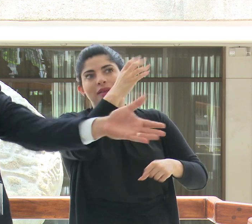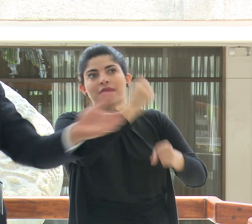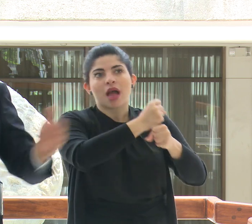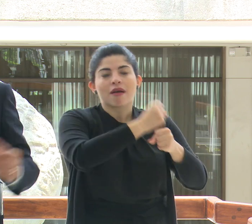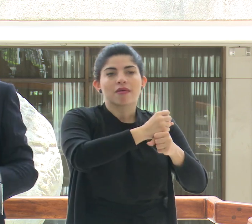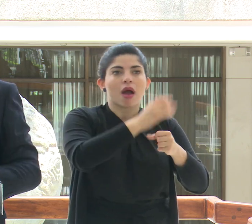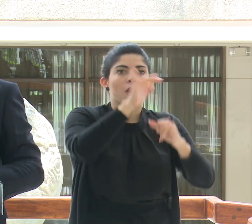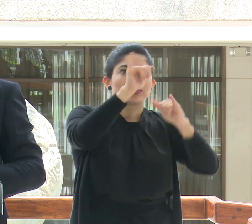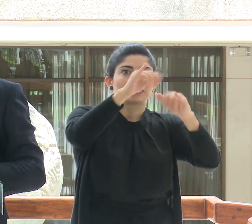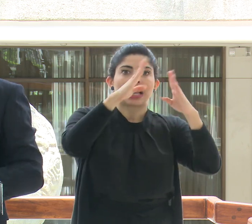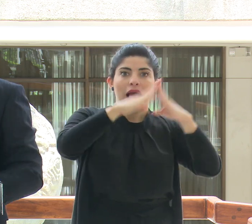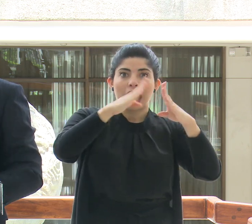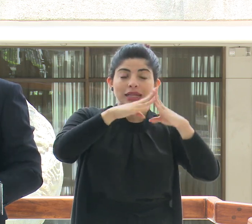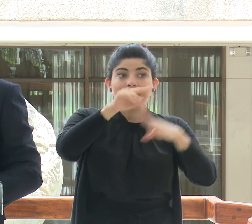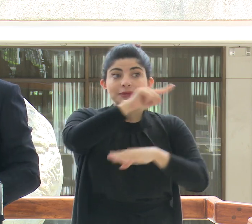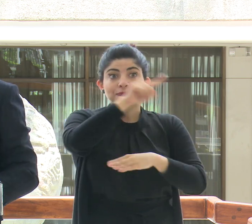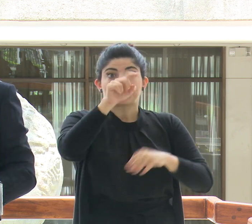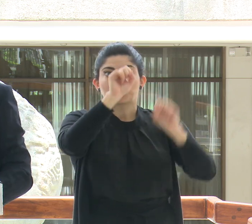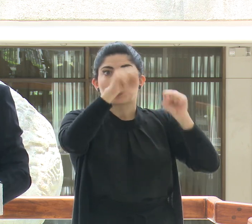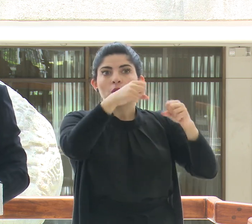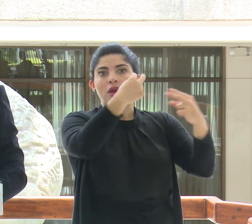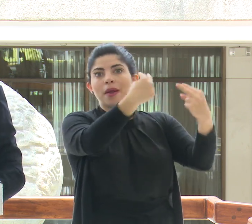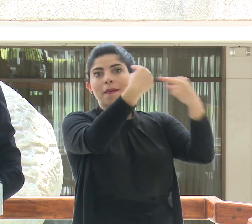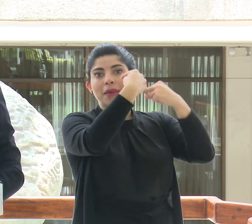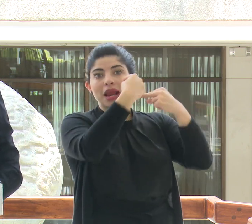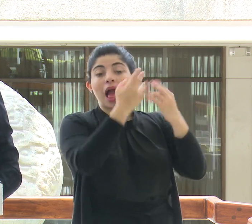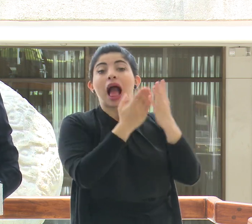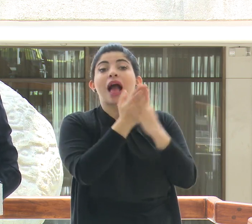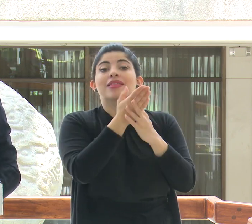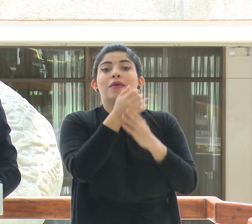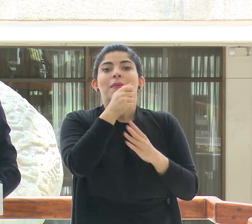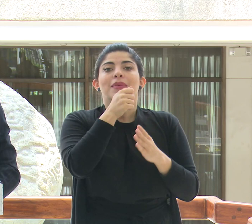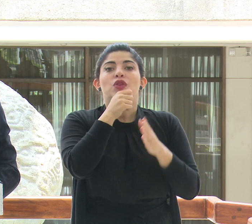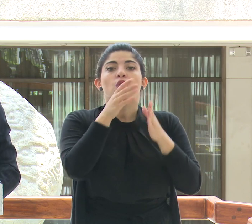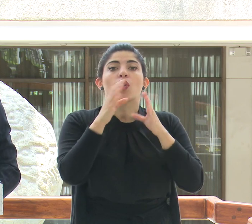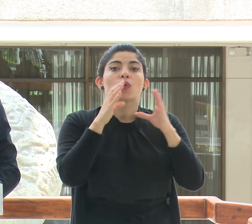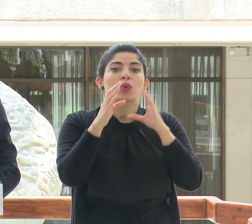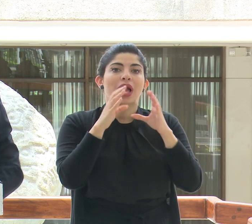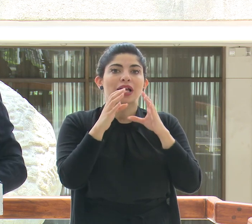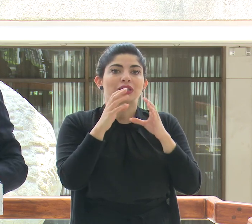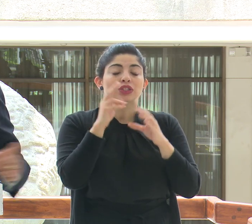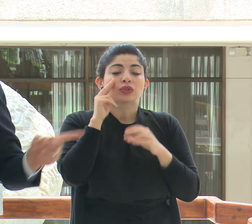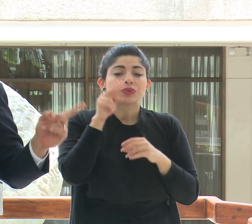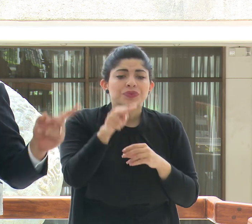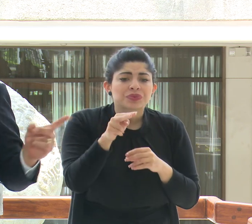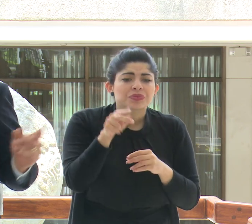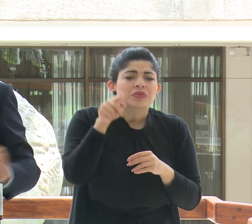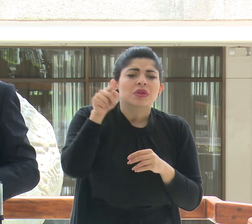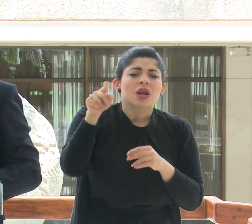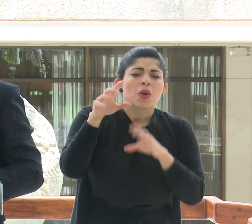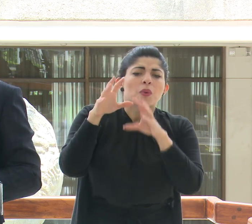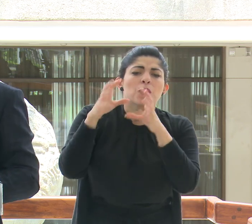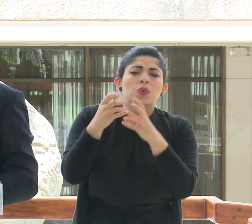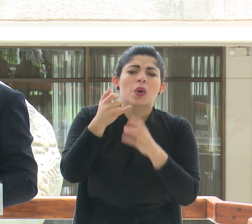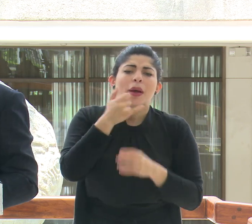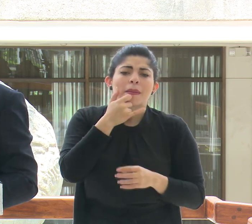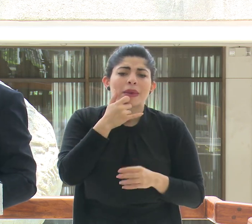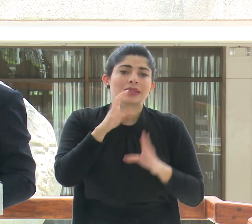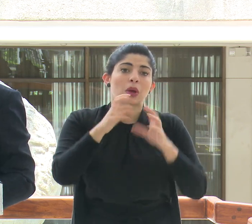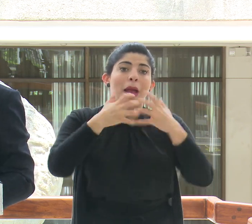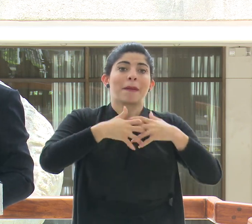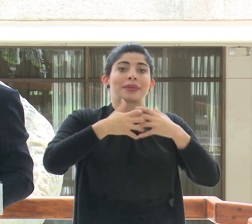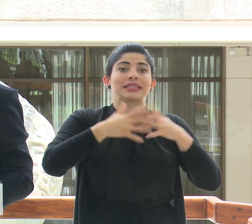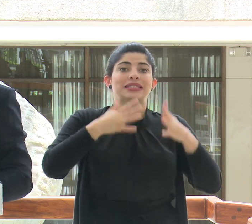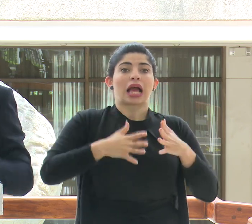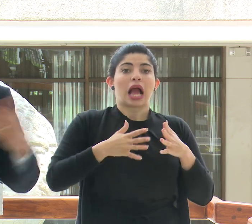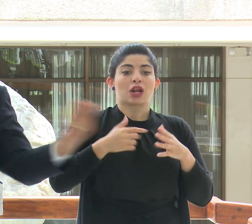en su casa, pueda ver el medio de comunicación o su cuenta de información e informarse qué pasa en el mundo, o aquel empresario que va a hacer una